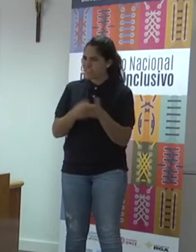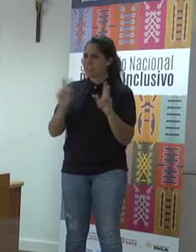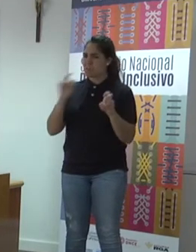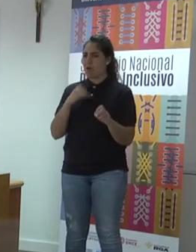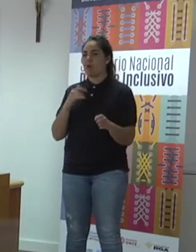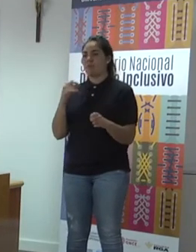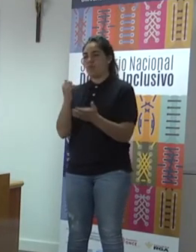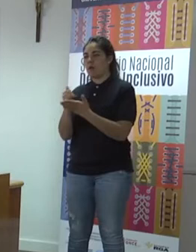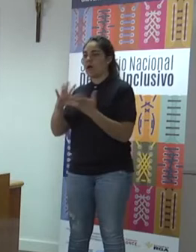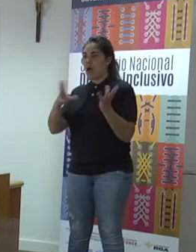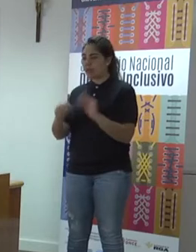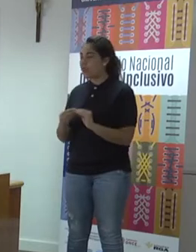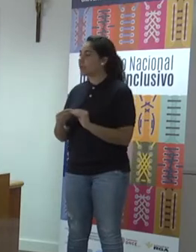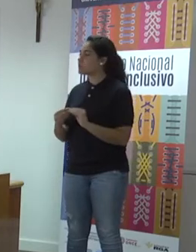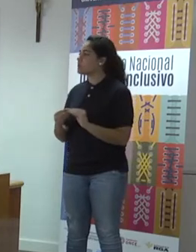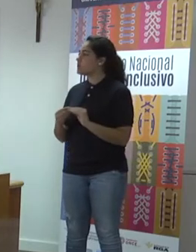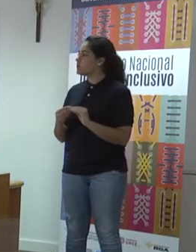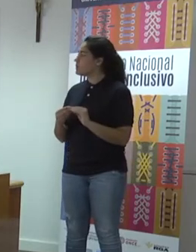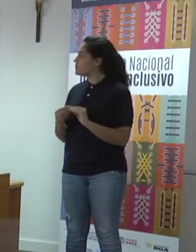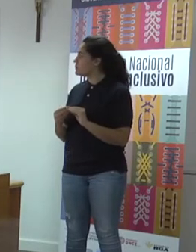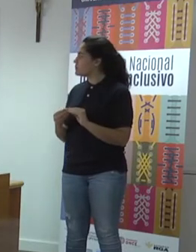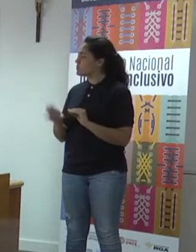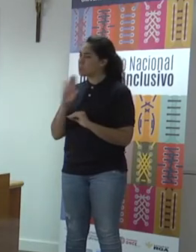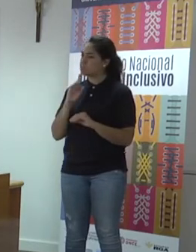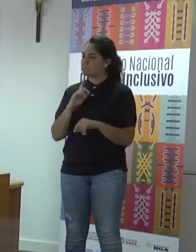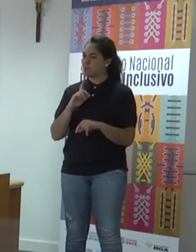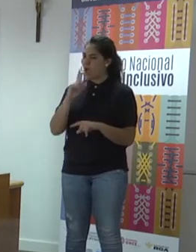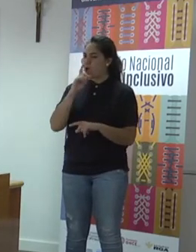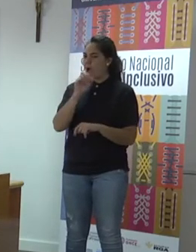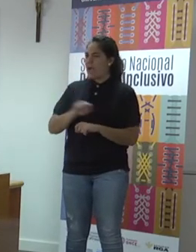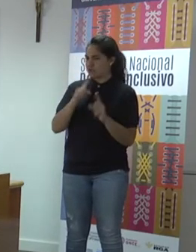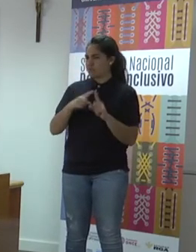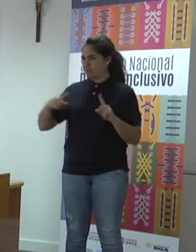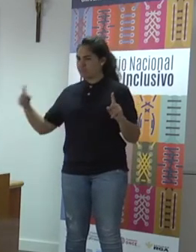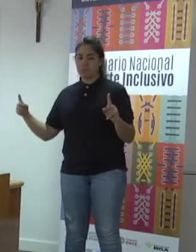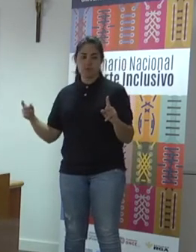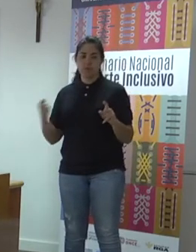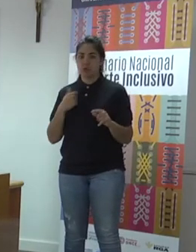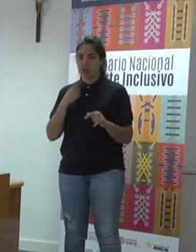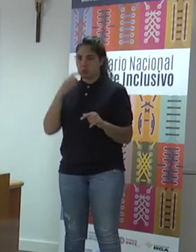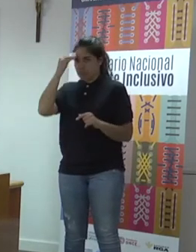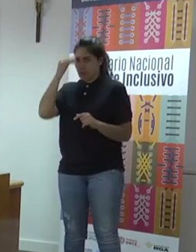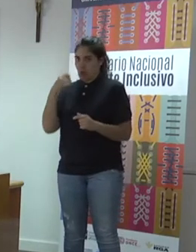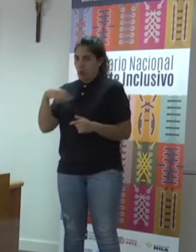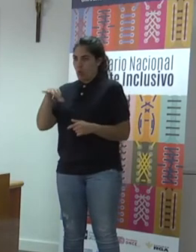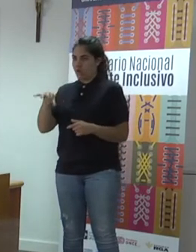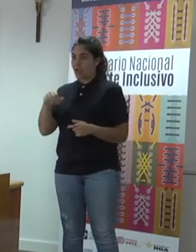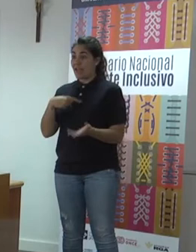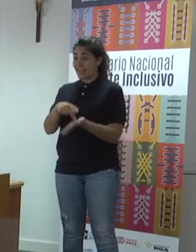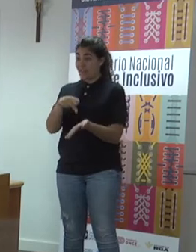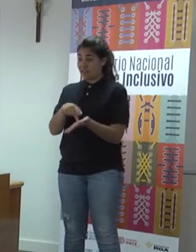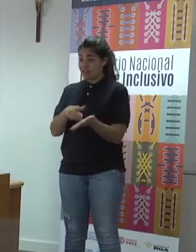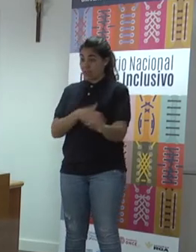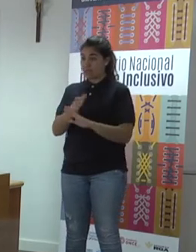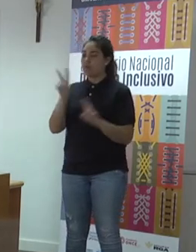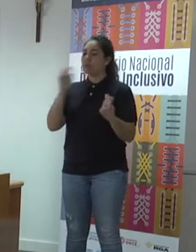con discapacidad, porque durante unos cuantos años prácticamente fui la única persona con discapacidad física que estuvo en el INEP, porque realmente no había